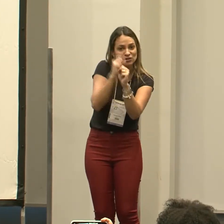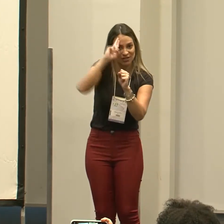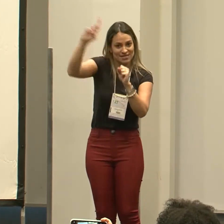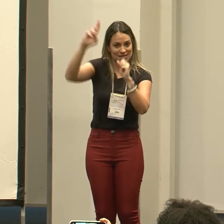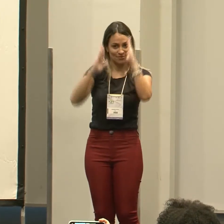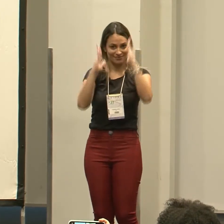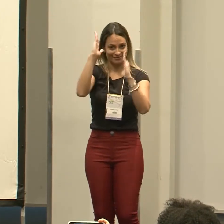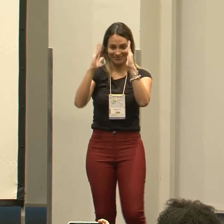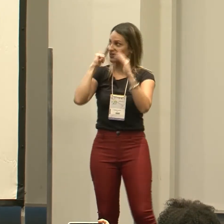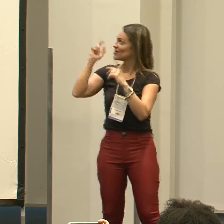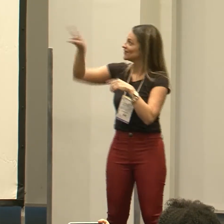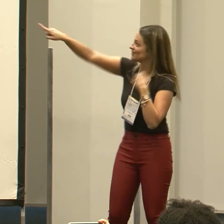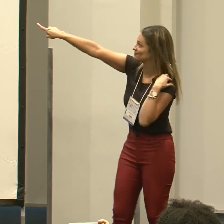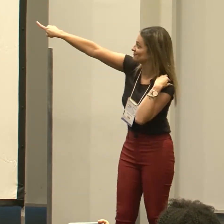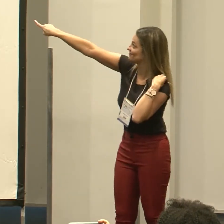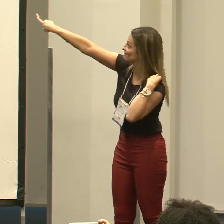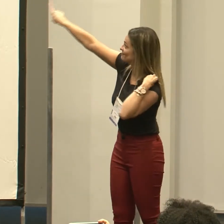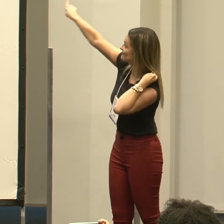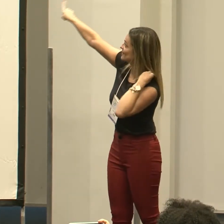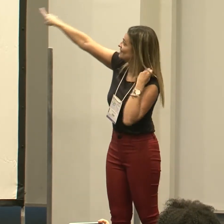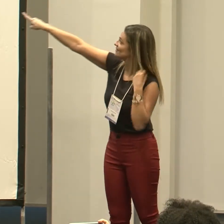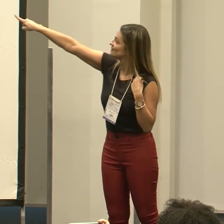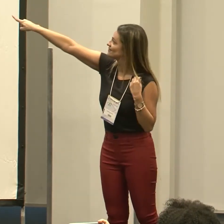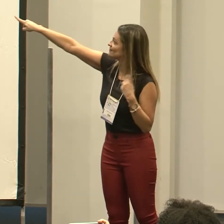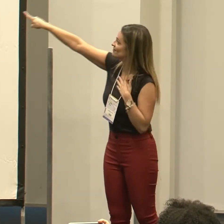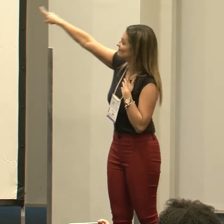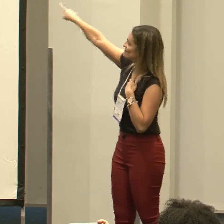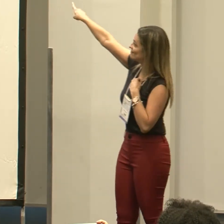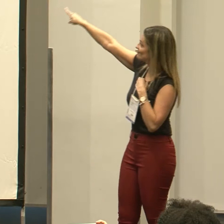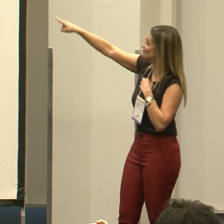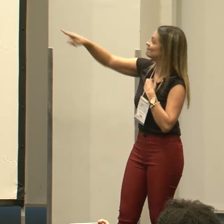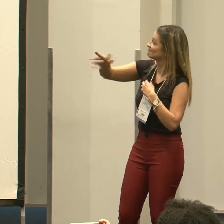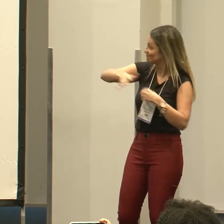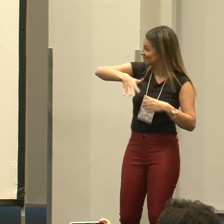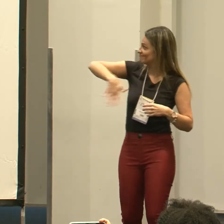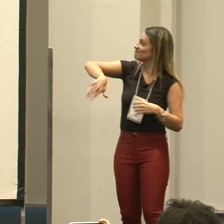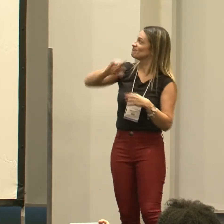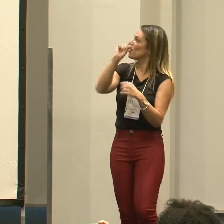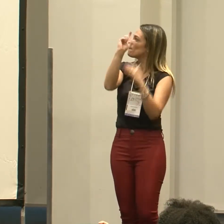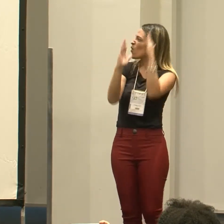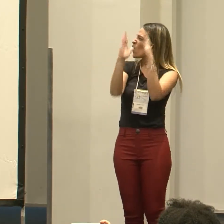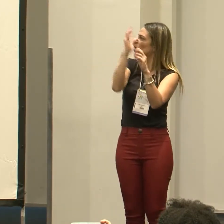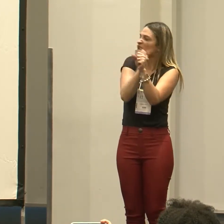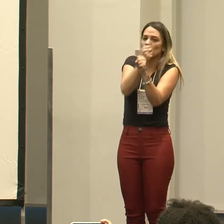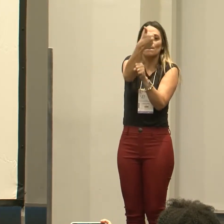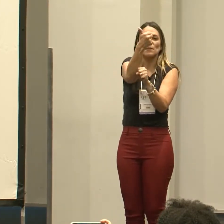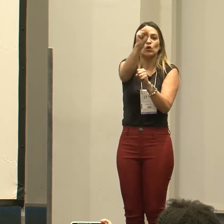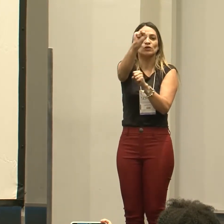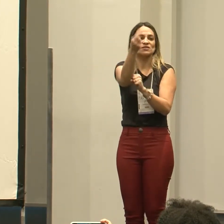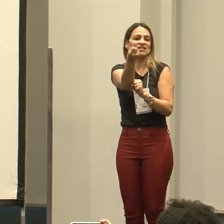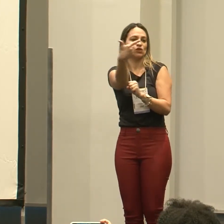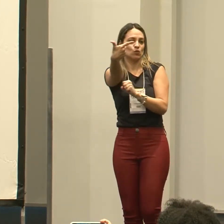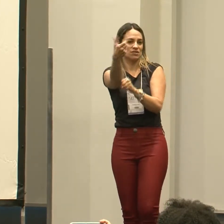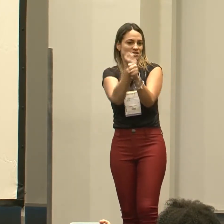E ele, apesar de ficar pouco tempo na direção, como vocês podem ver ali, ele saiu